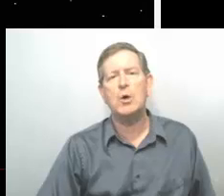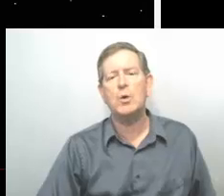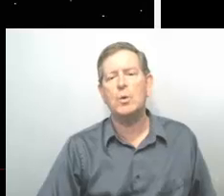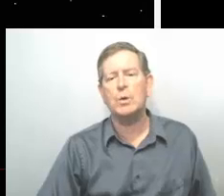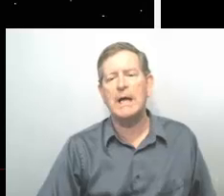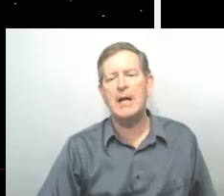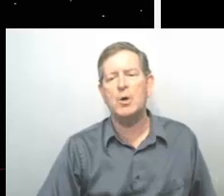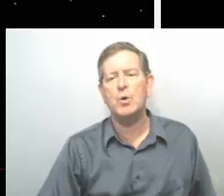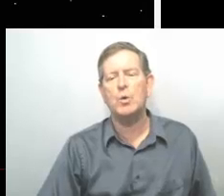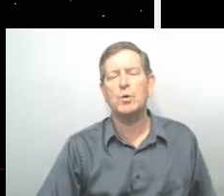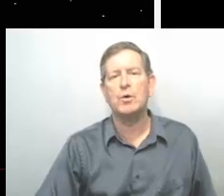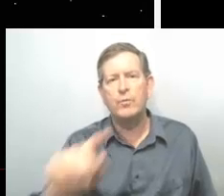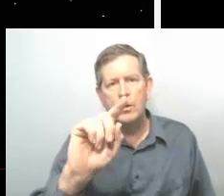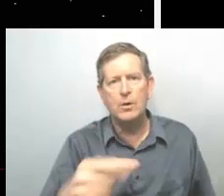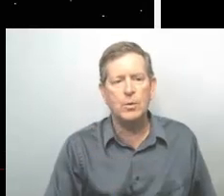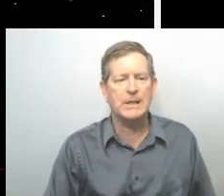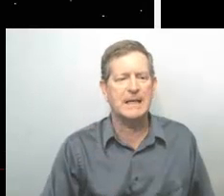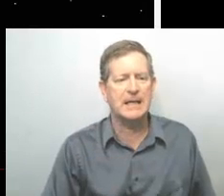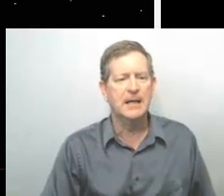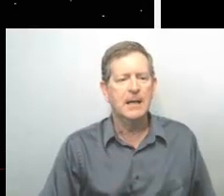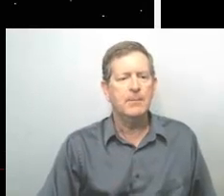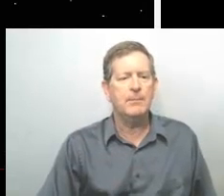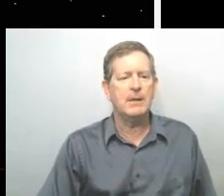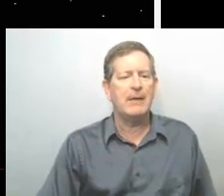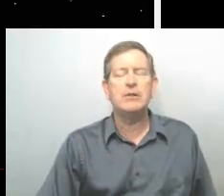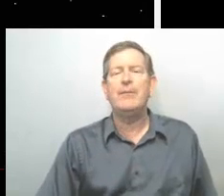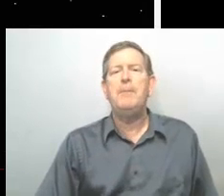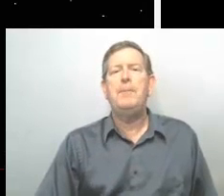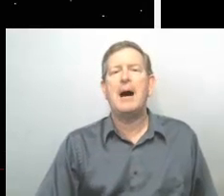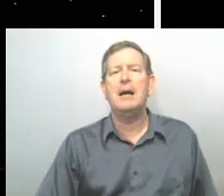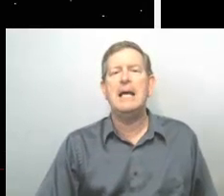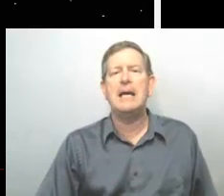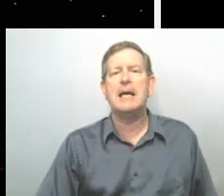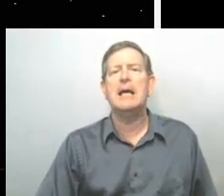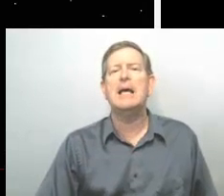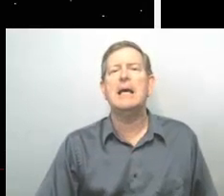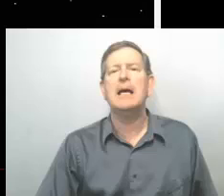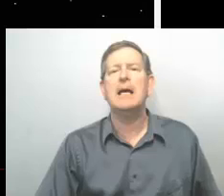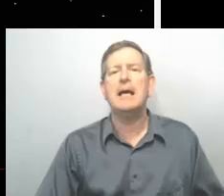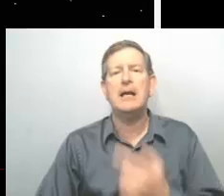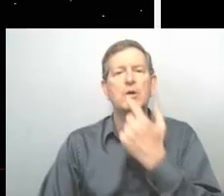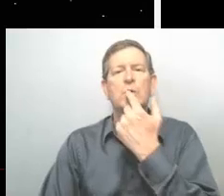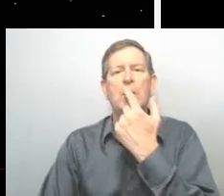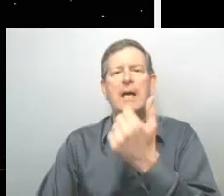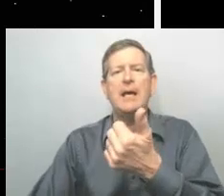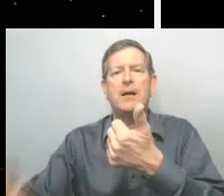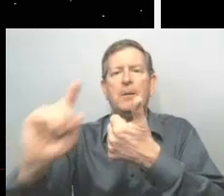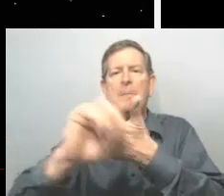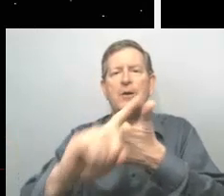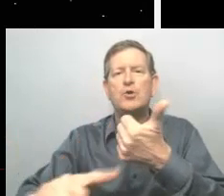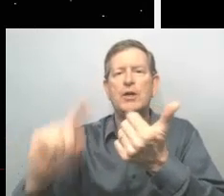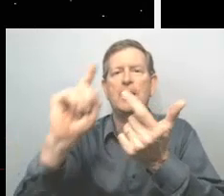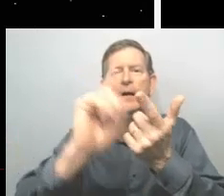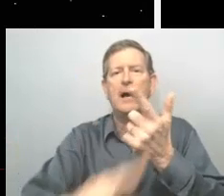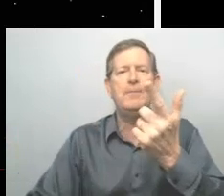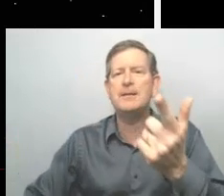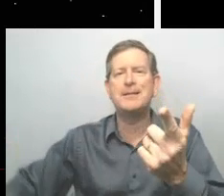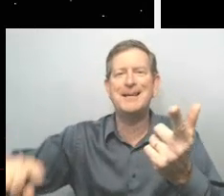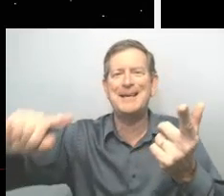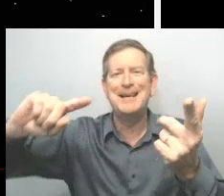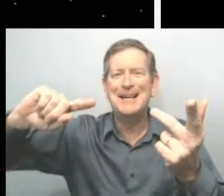rencontres, il rencontre, elle rencontre, vous rencontrez. Là, vous avez parlé, et, le son est comme